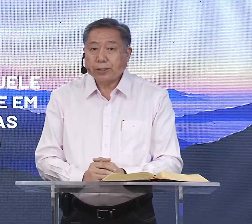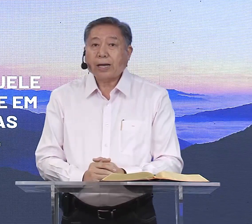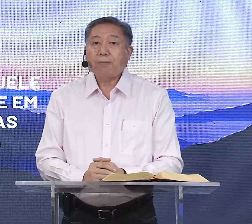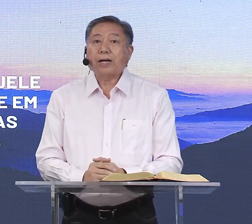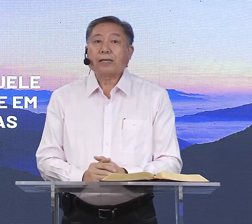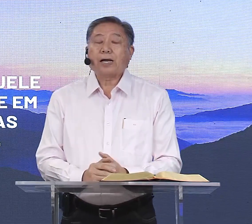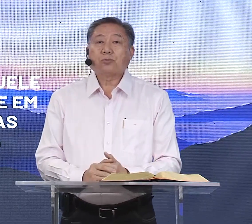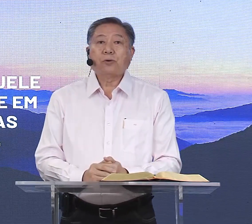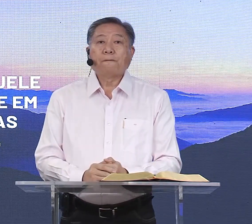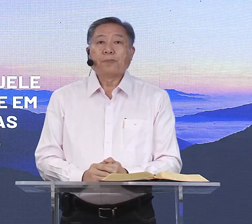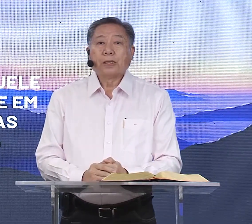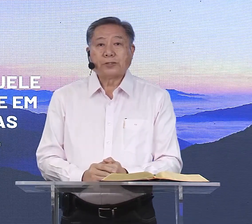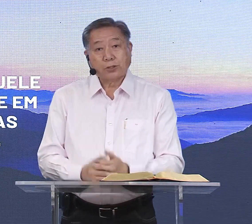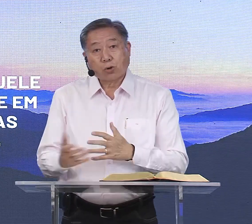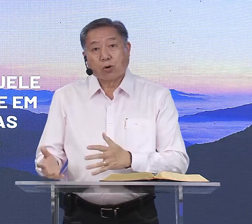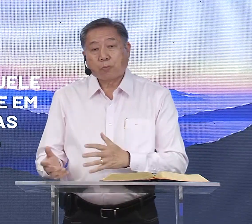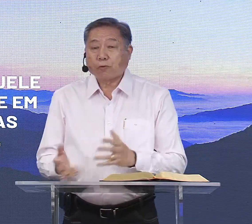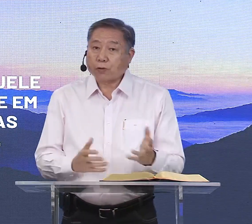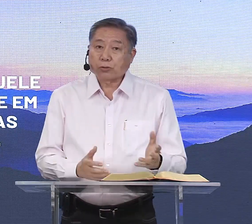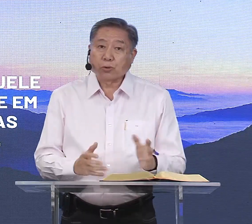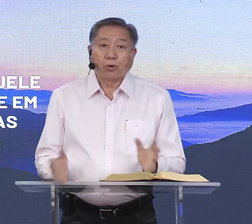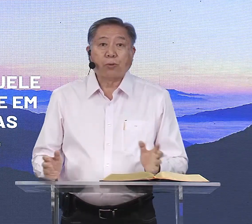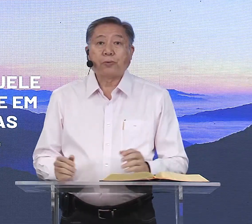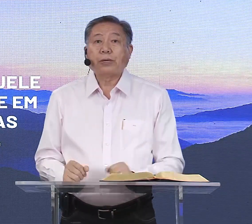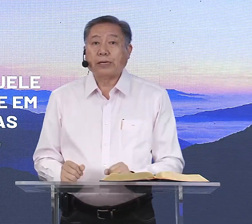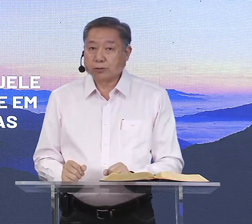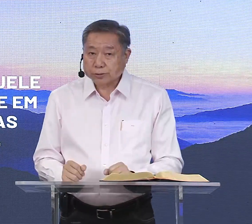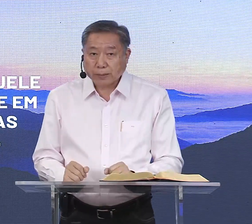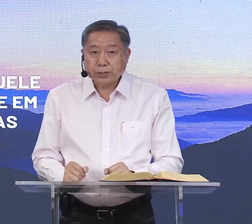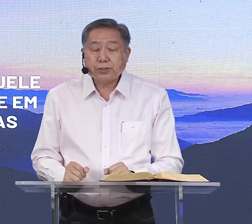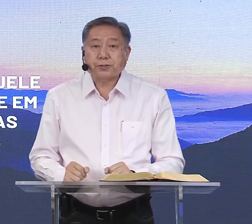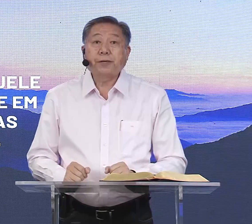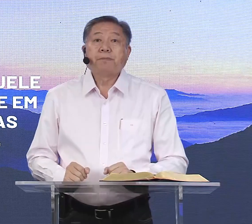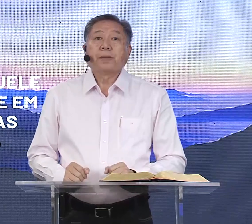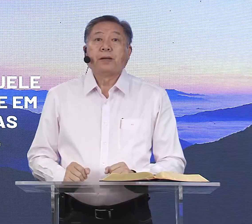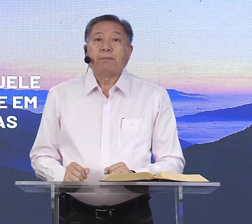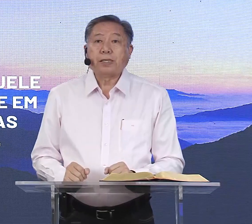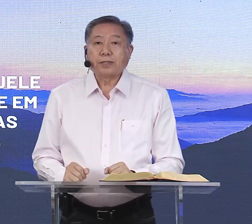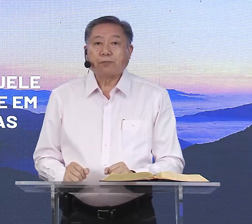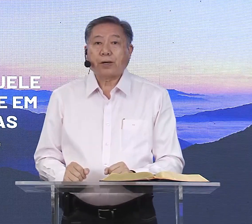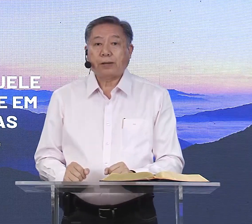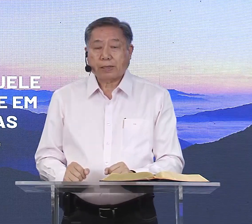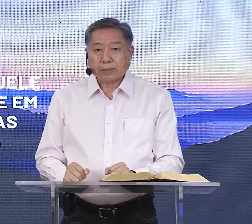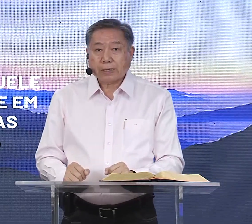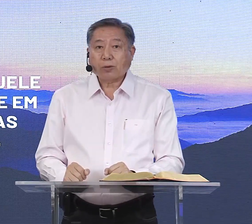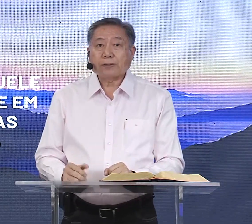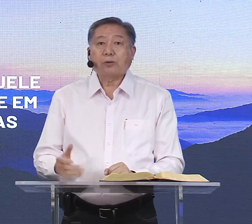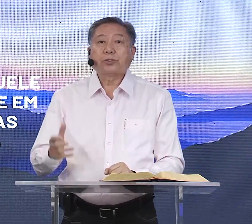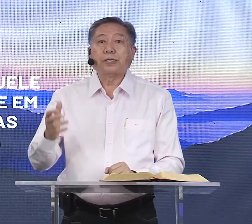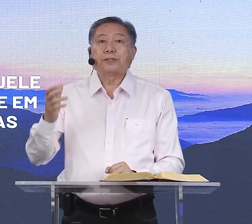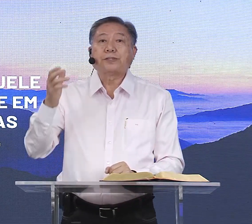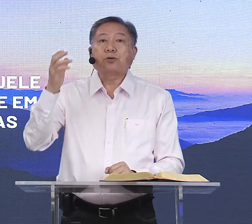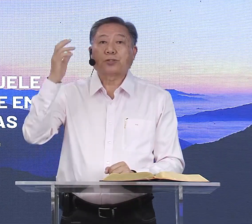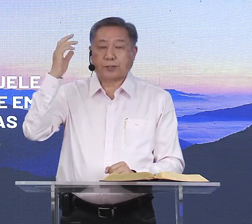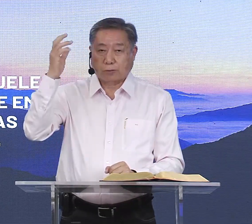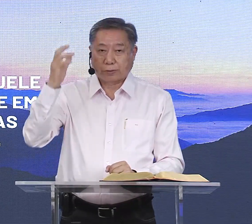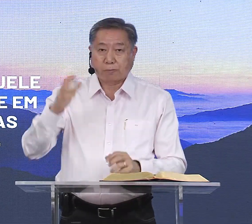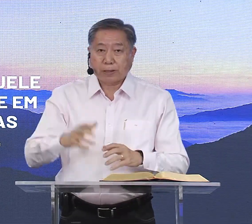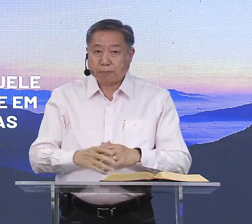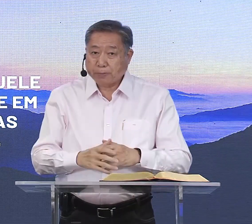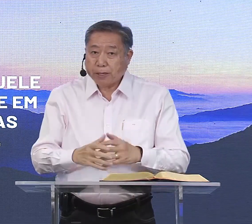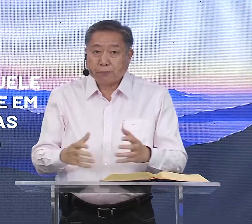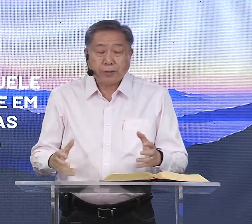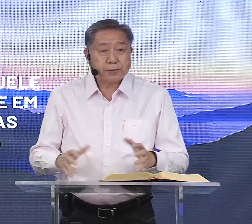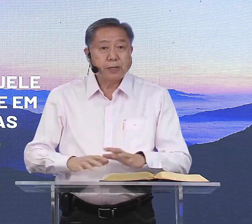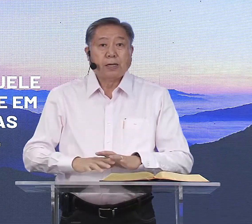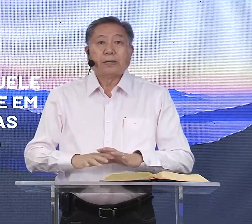que foi arrebatado, se no corpo ou fora do corpo, ele não sabia dizer, mas ele foi arrebatado até o terceiro céu. Então,